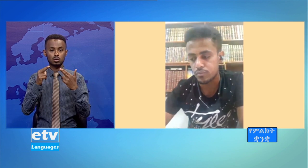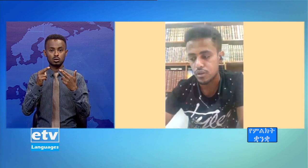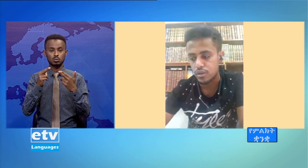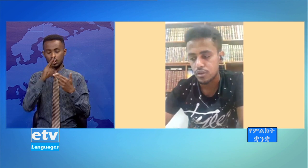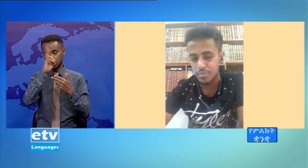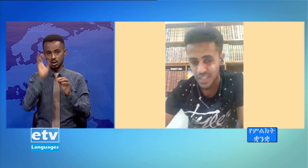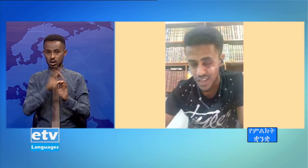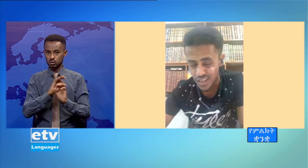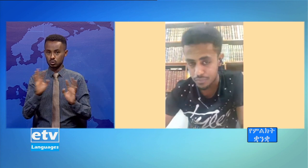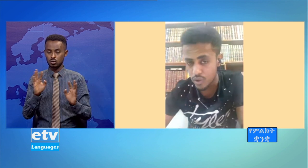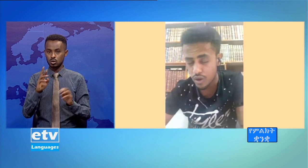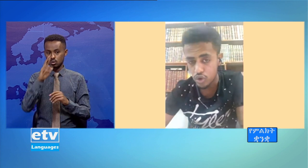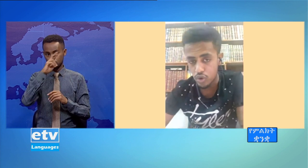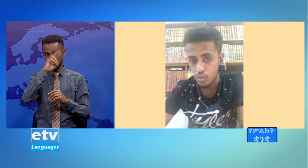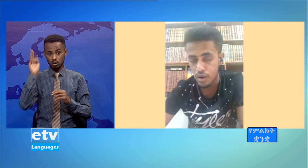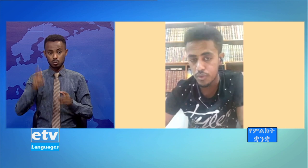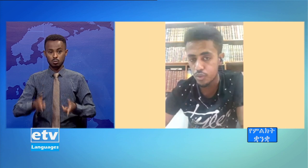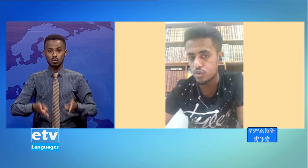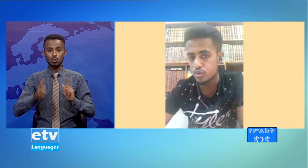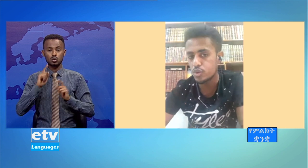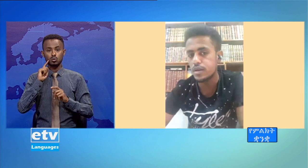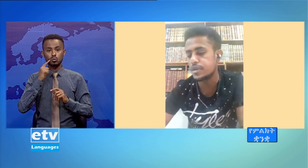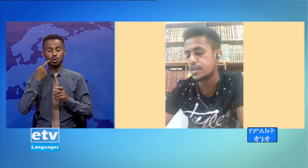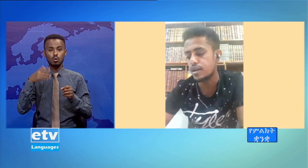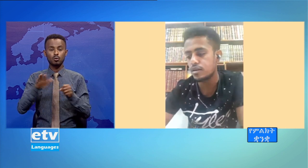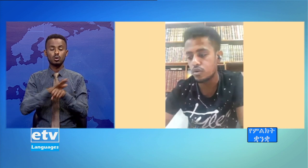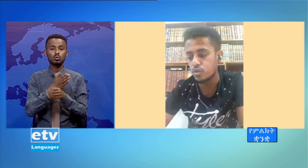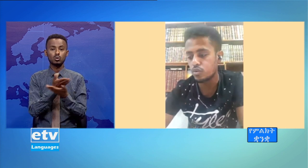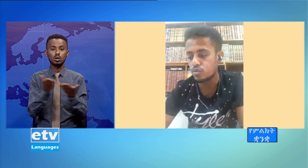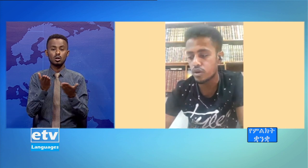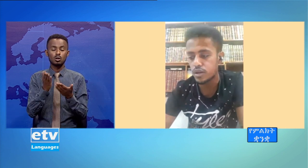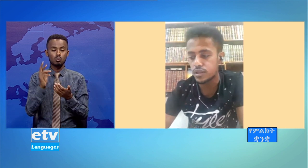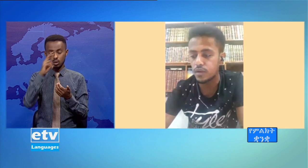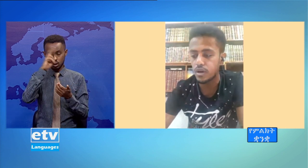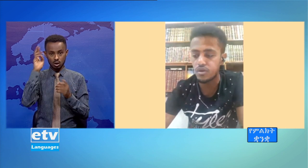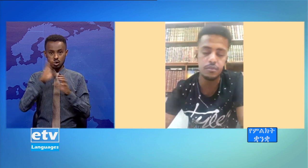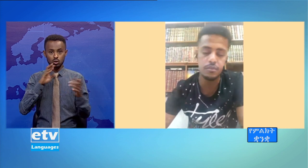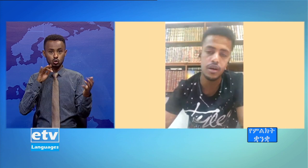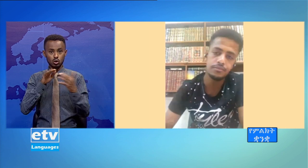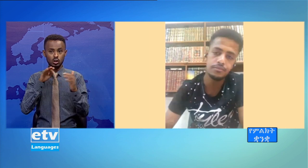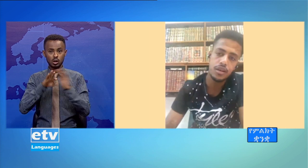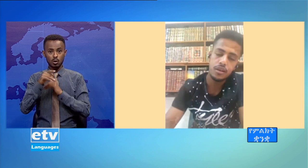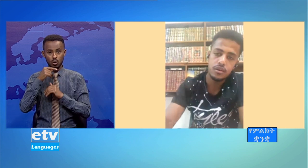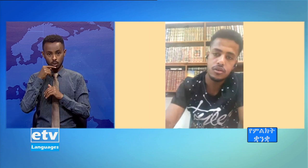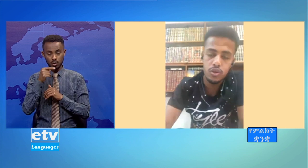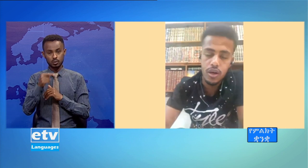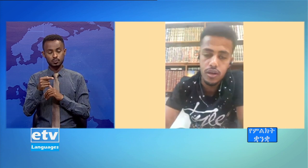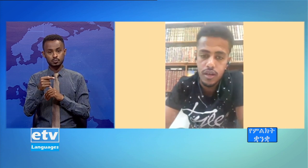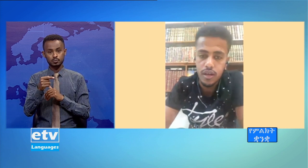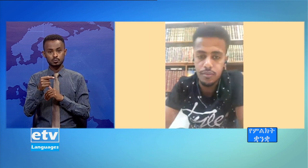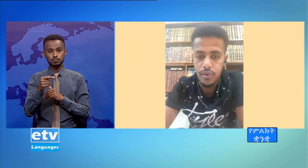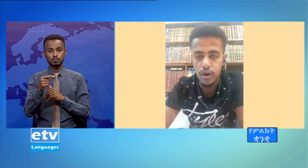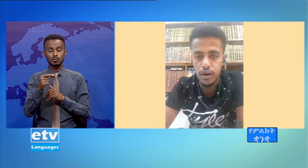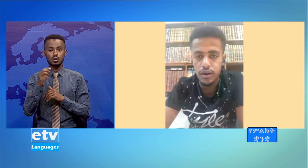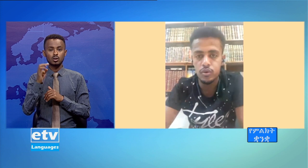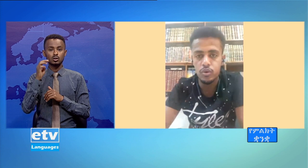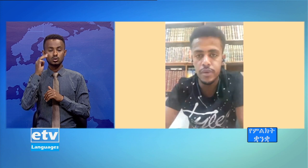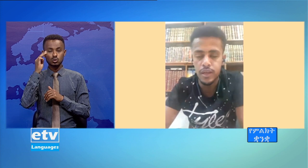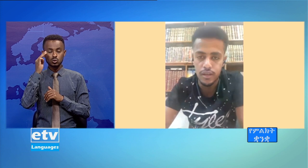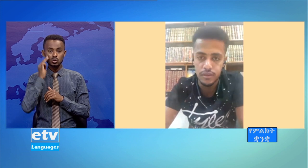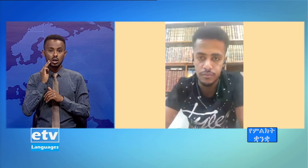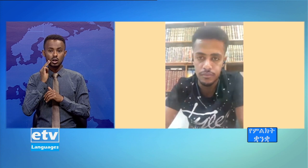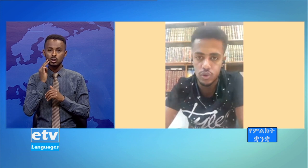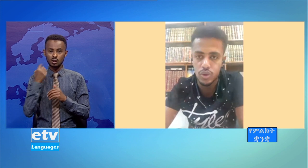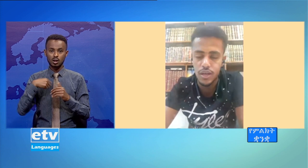የላቸውም። ምክንያት ቢኖራቸውም እንኳን በሙሌቱ ጉዳይ ምክንያት ያድርገው ጦርነት ይገባሉ ቢባልም ሱዳን እኛን የሚያዋጋ